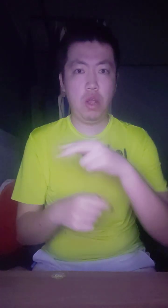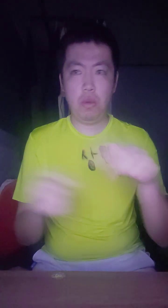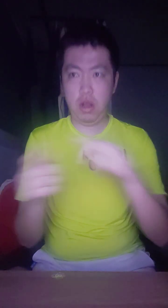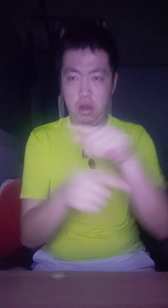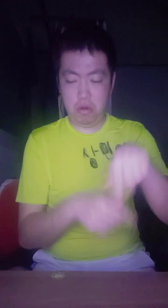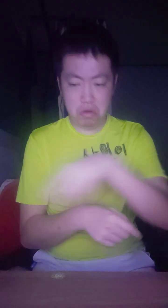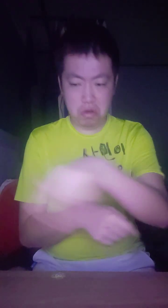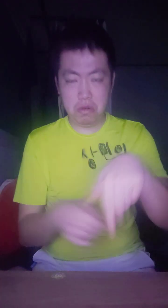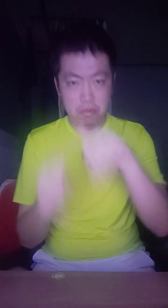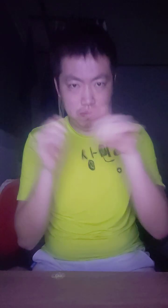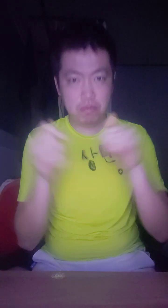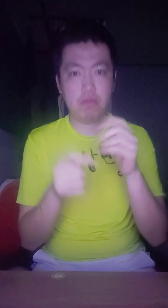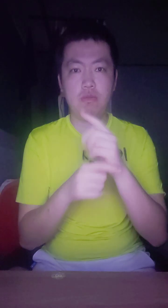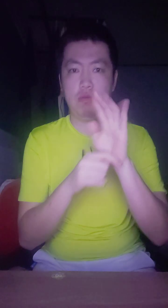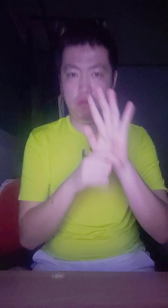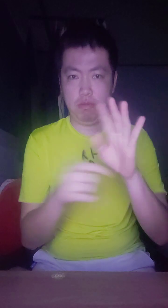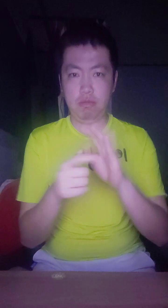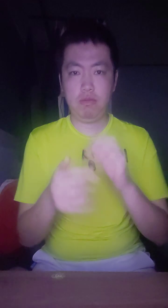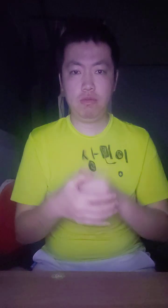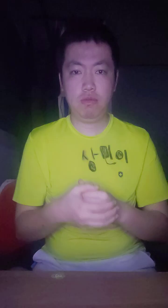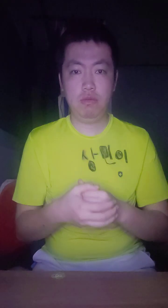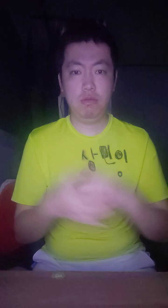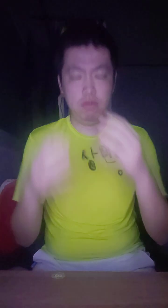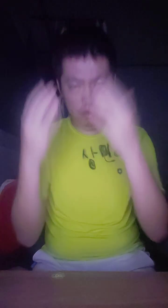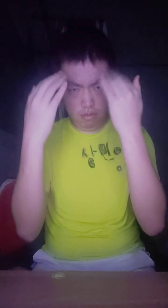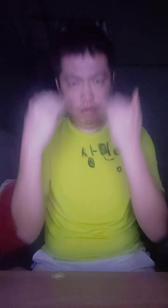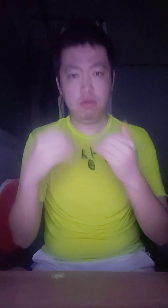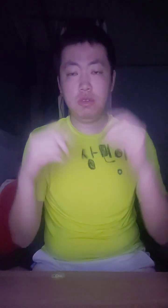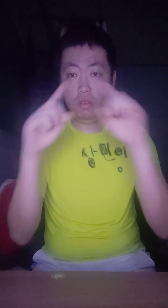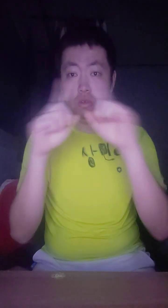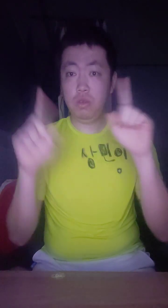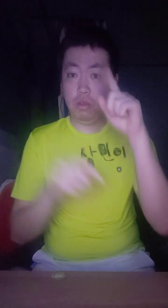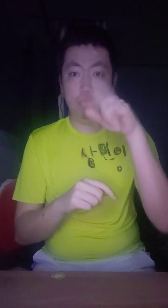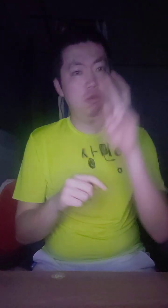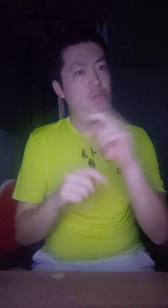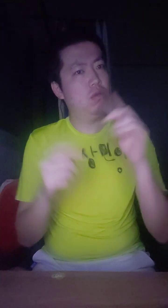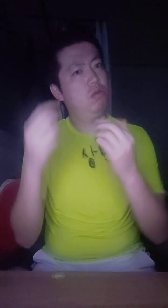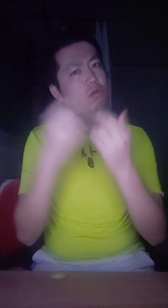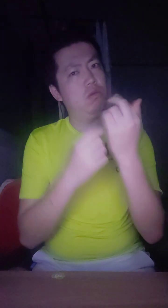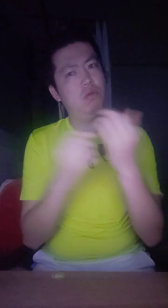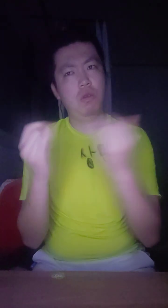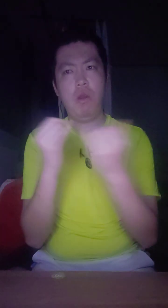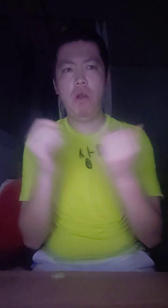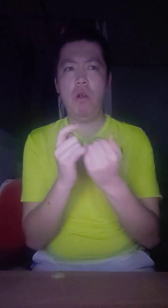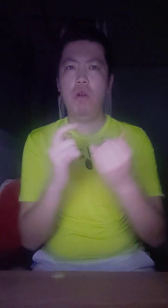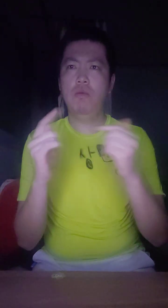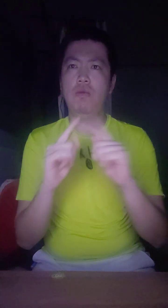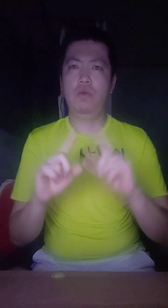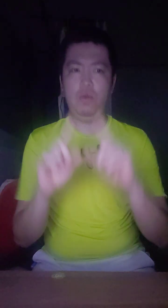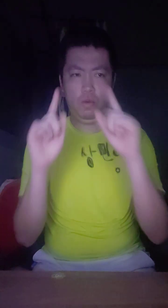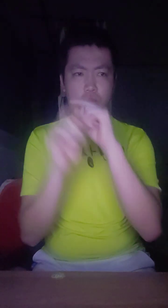설비에 이상이 생겼다고 밝혔는데 여름철 전기 사용량 폭증이 원인일 가능성이 높은 걸로